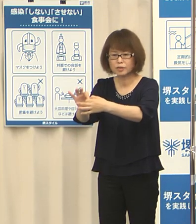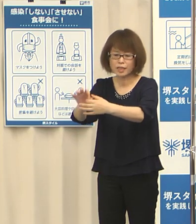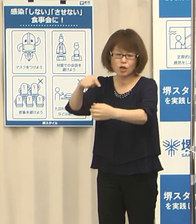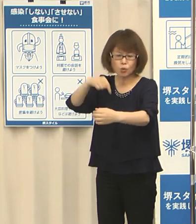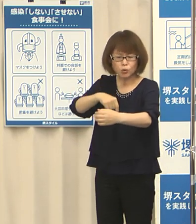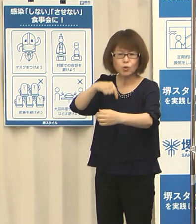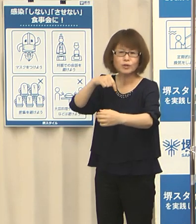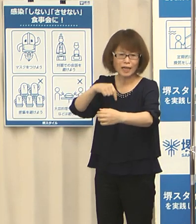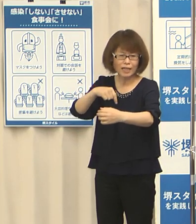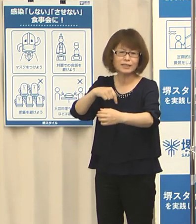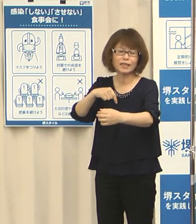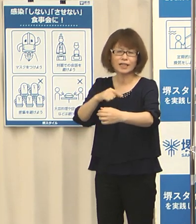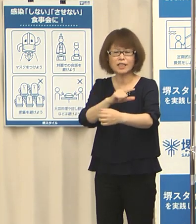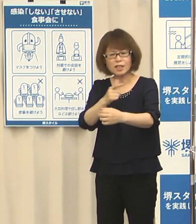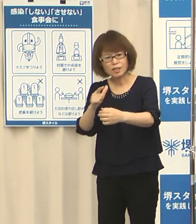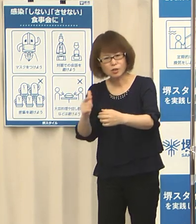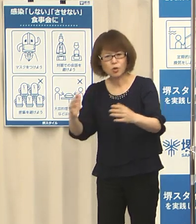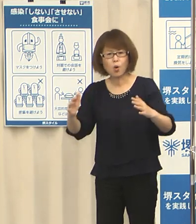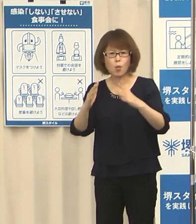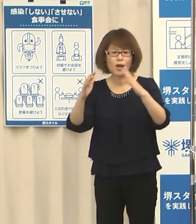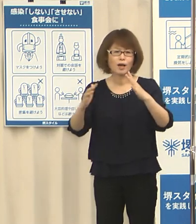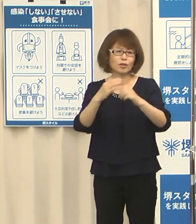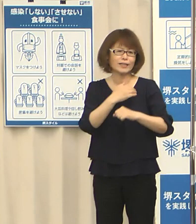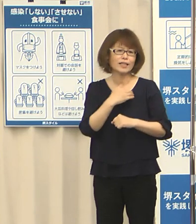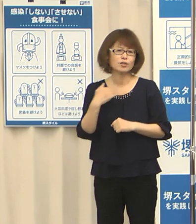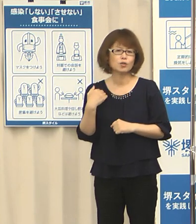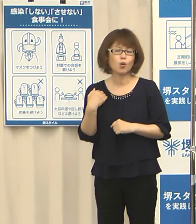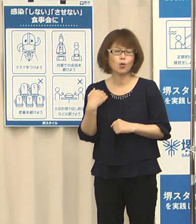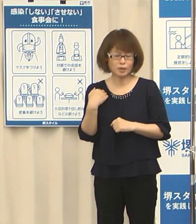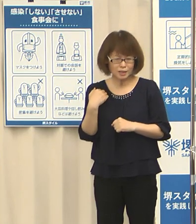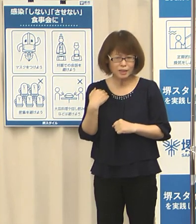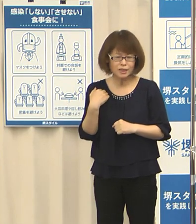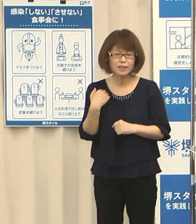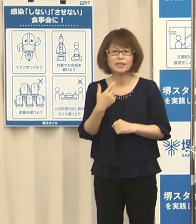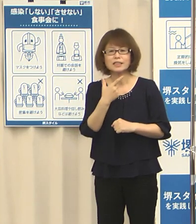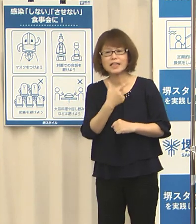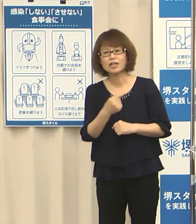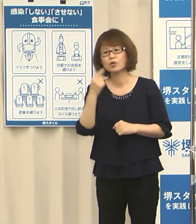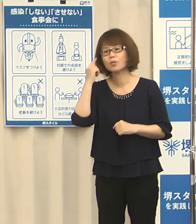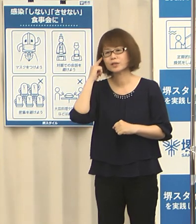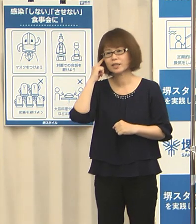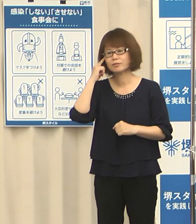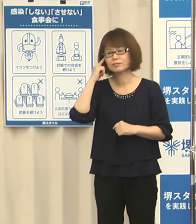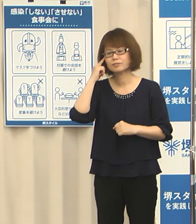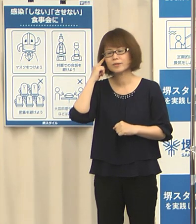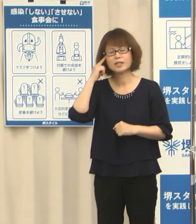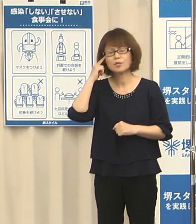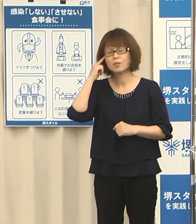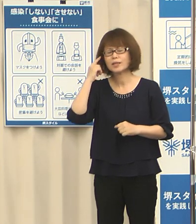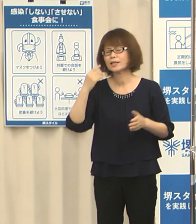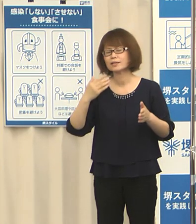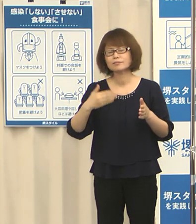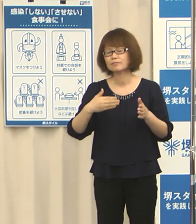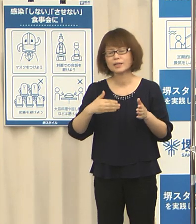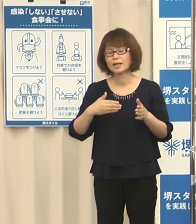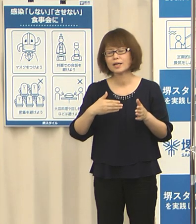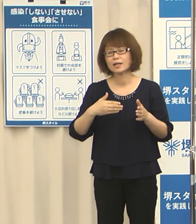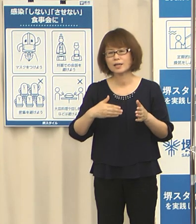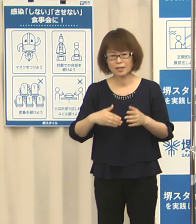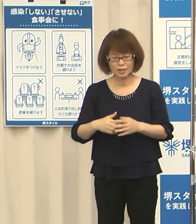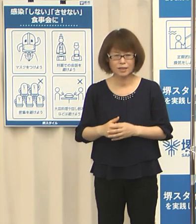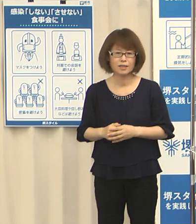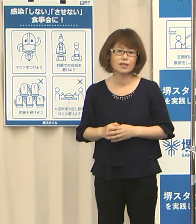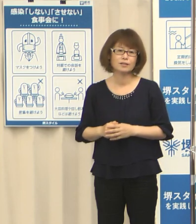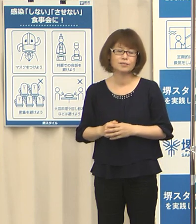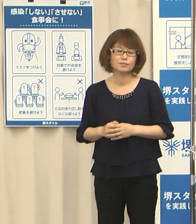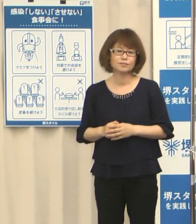学反応が起こせるような場面というのが望ましいと思うんですが、そういうことができてきませんでした。ですから